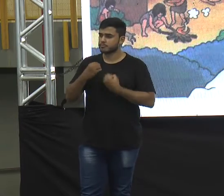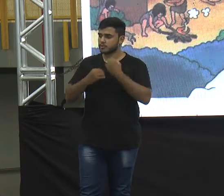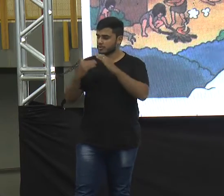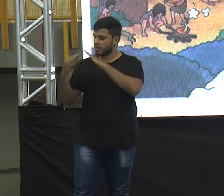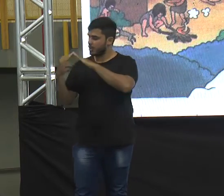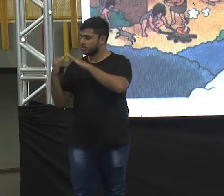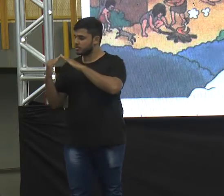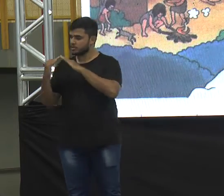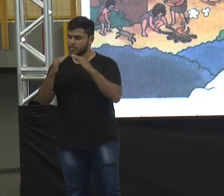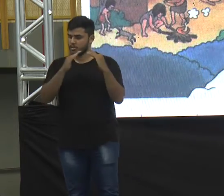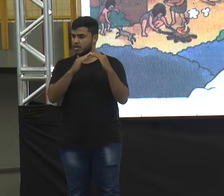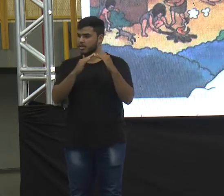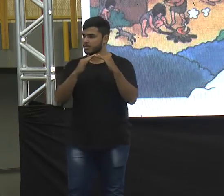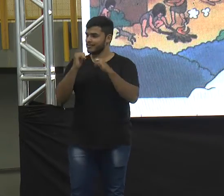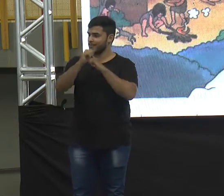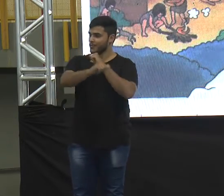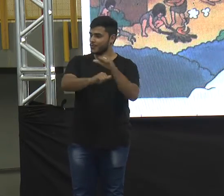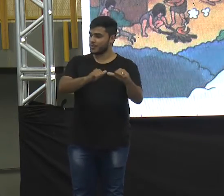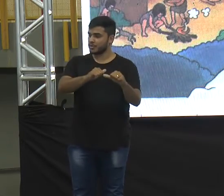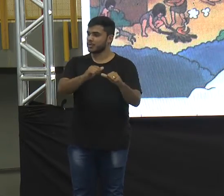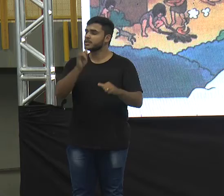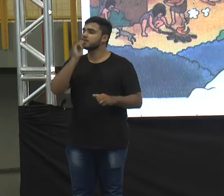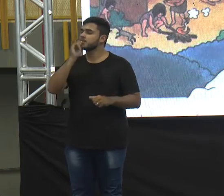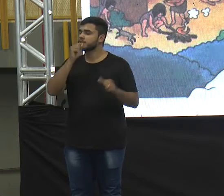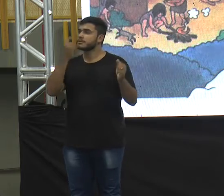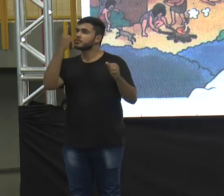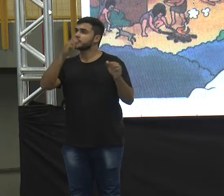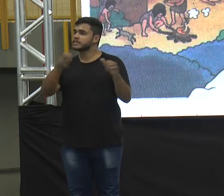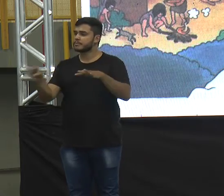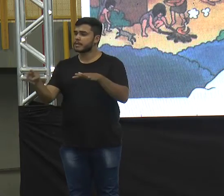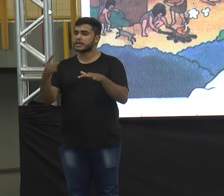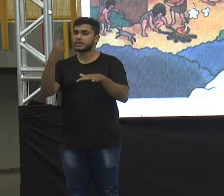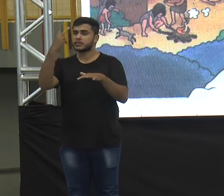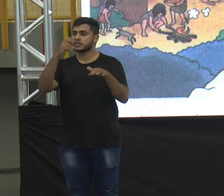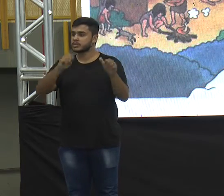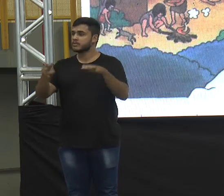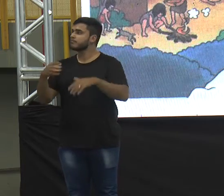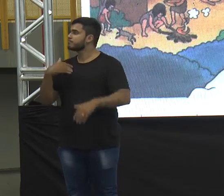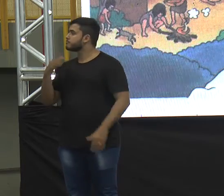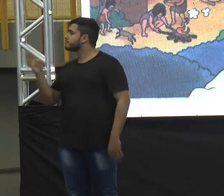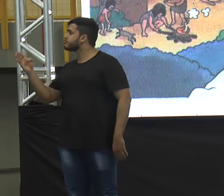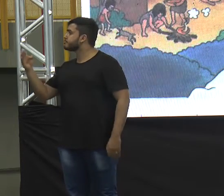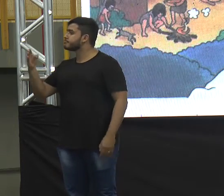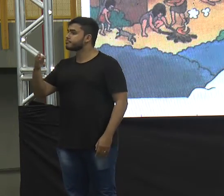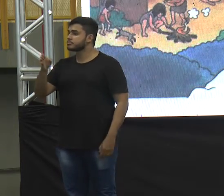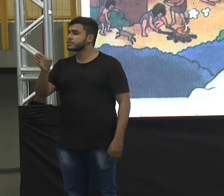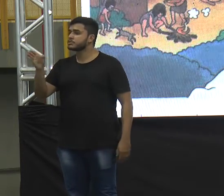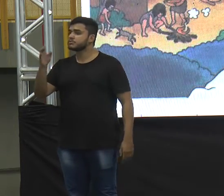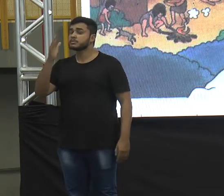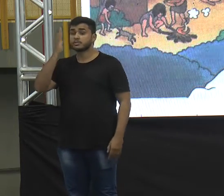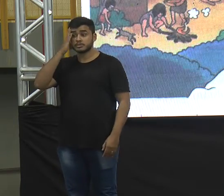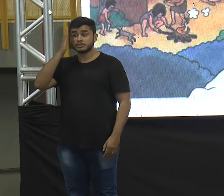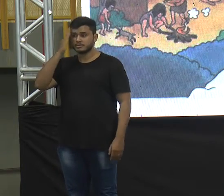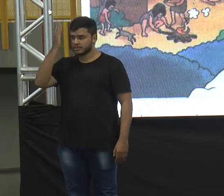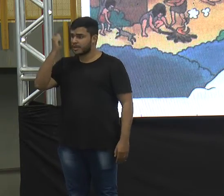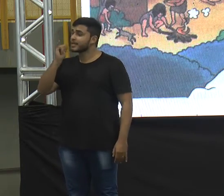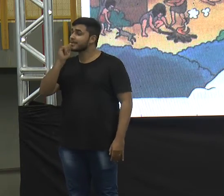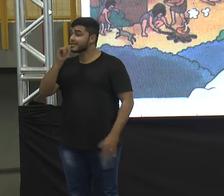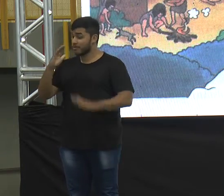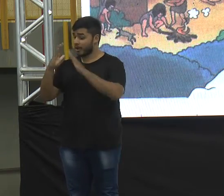residência, você, com uma semana, 2 semanas, você já sabe se localizar dentro de casa, mesmo na